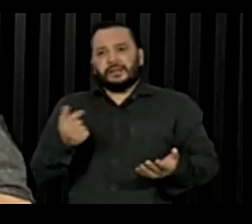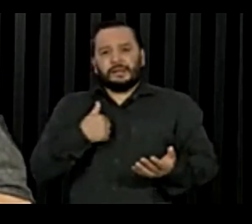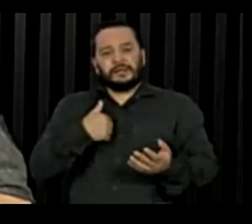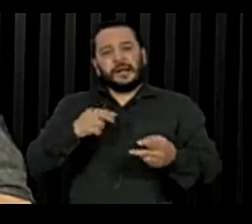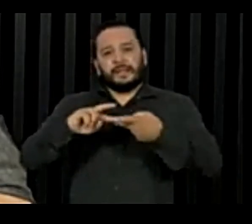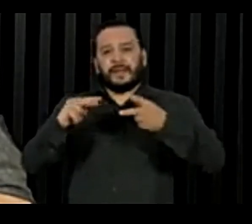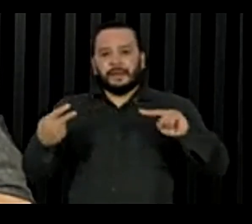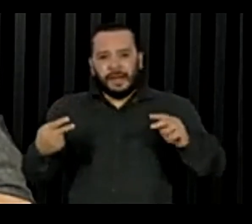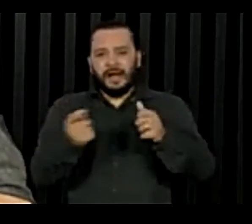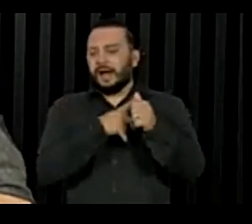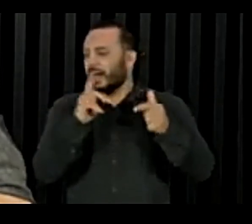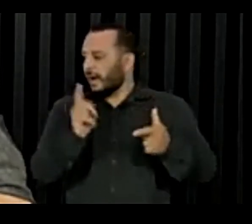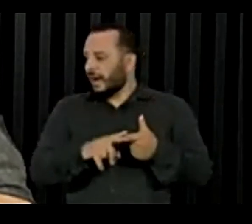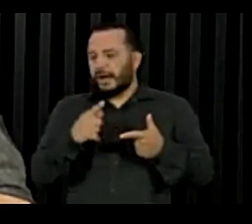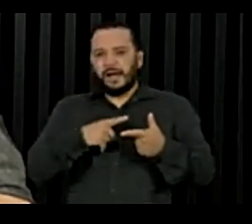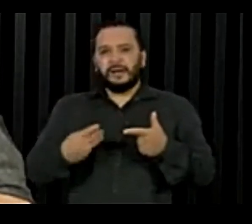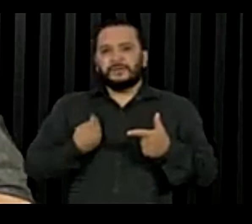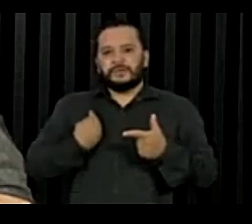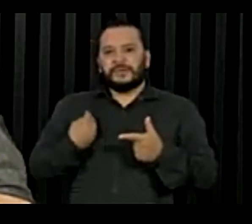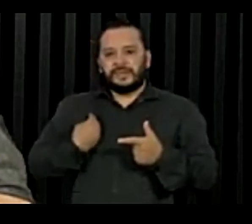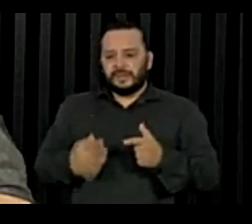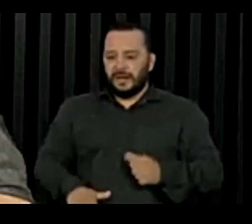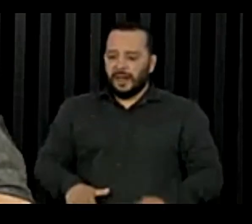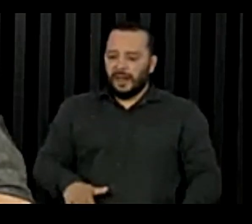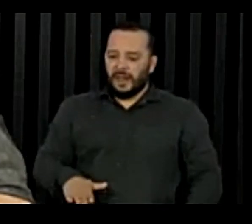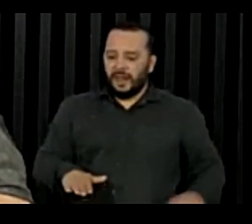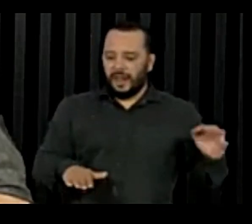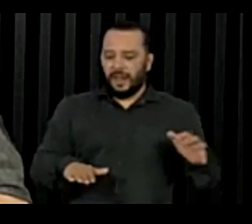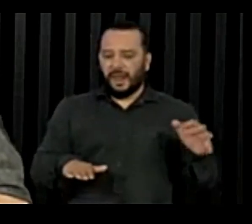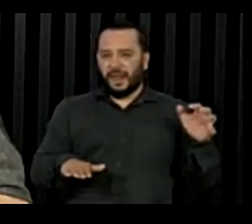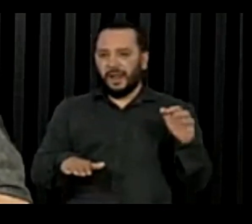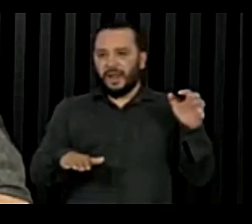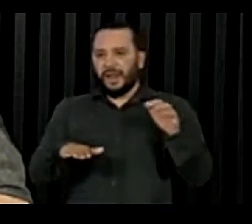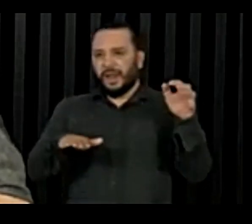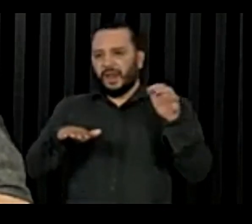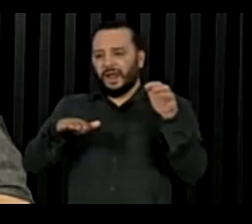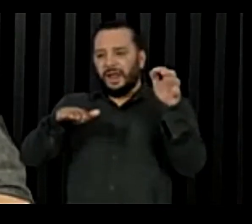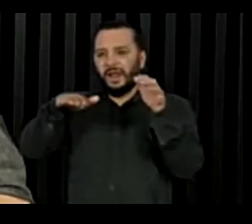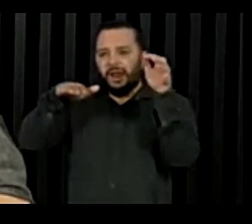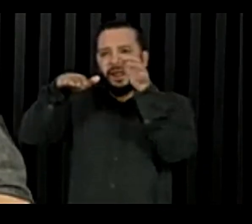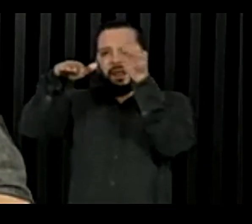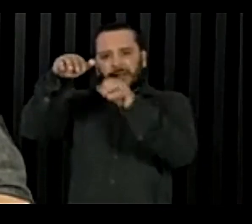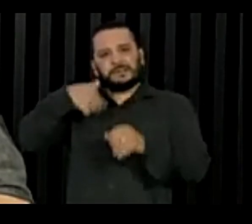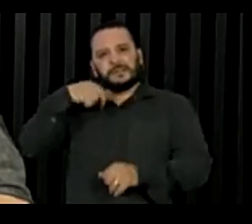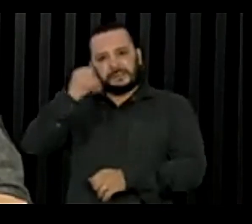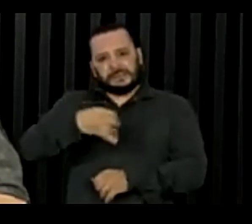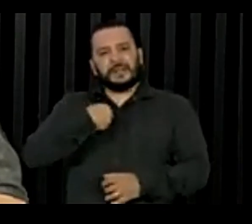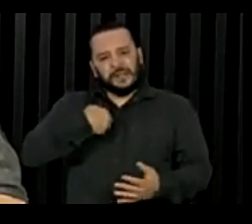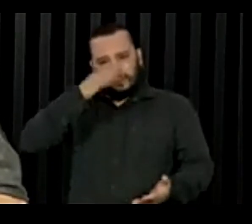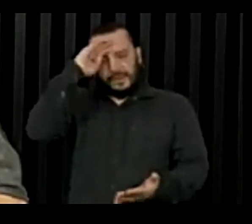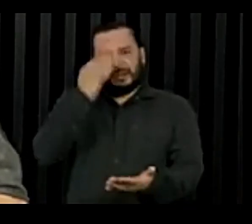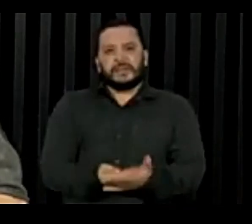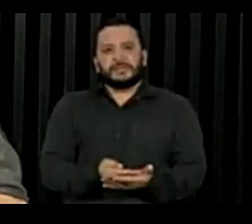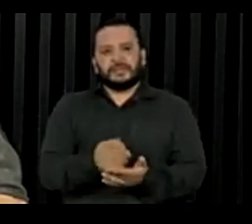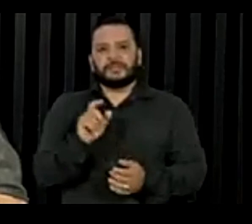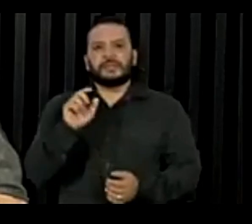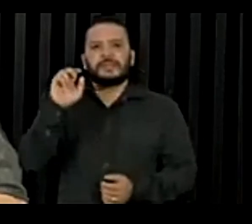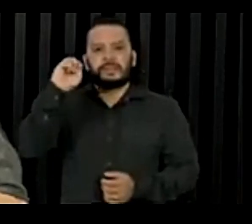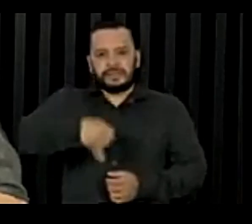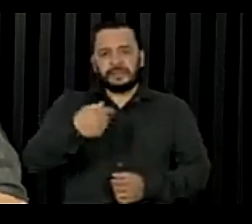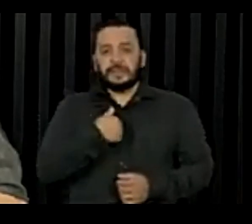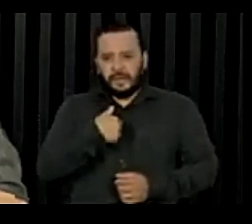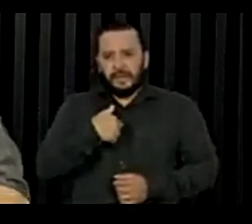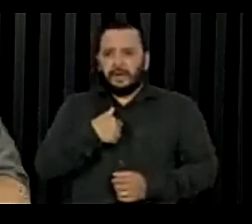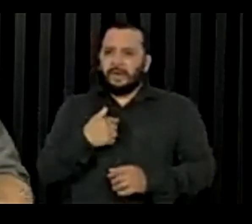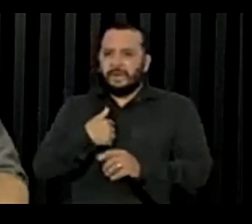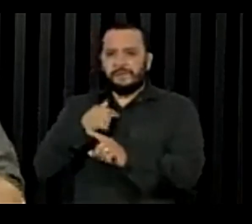genético e das influências que a gente sofre ao longo da vida. E eu não tenho a menor dúvida de que eu sou um dos vetores de influência de